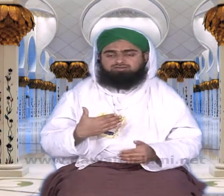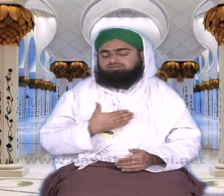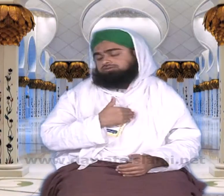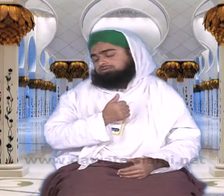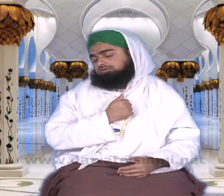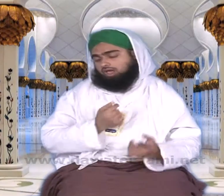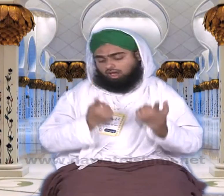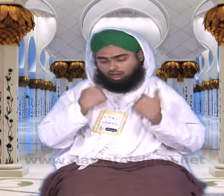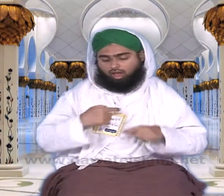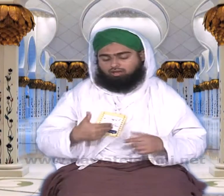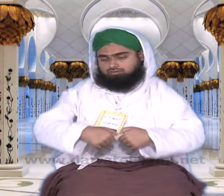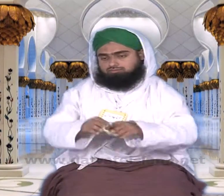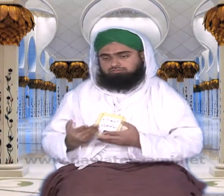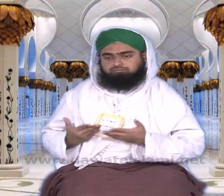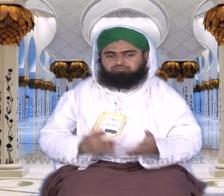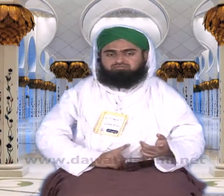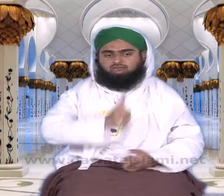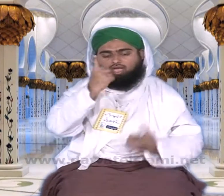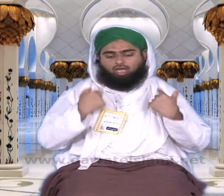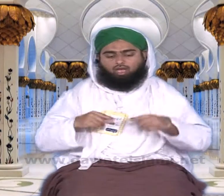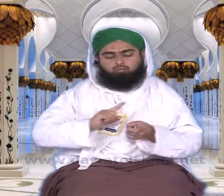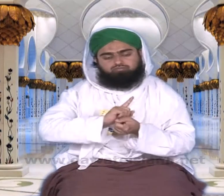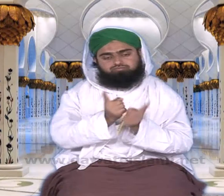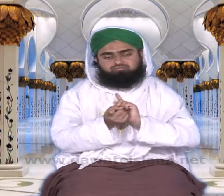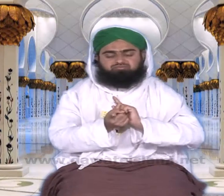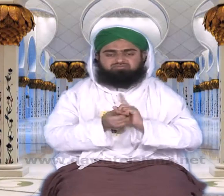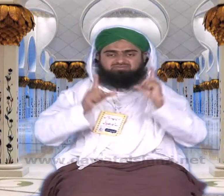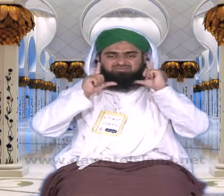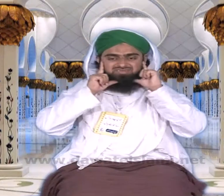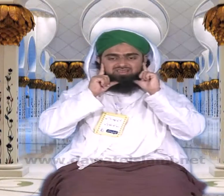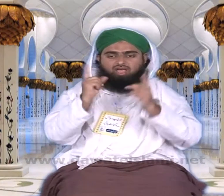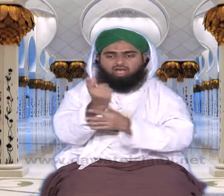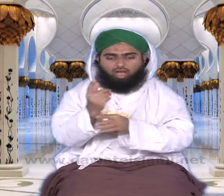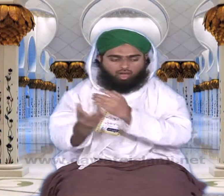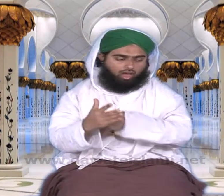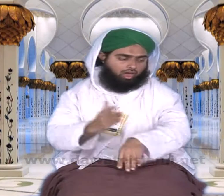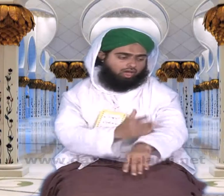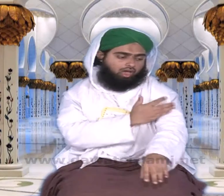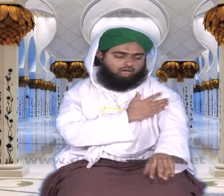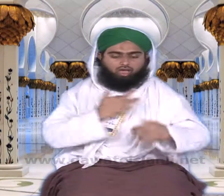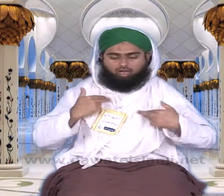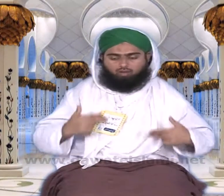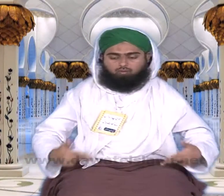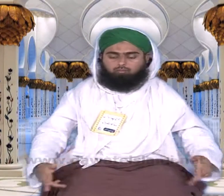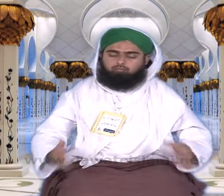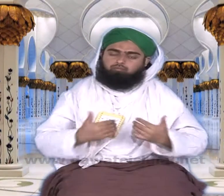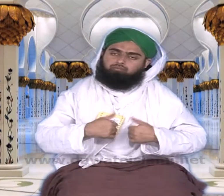ہماری جوانی خاک میں ملا دے گی اور ہمارا چہرہ اور ہمارے آعزا کو